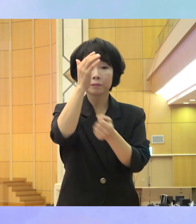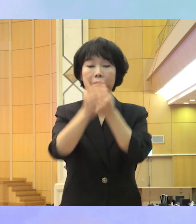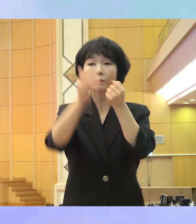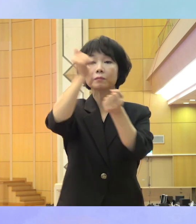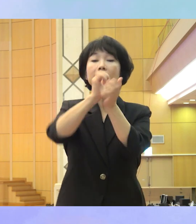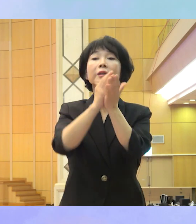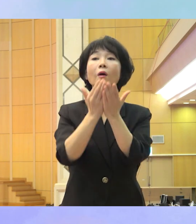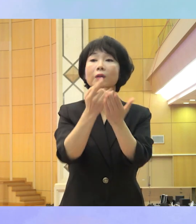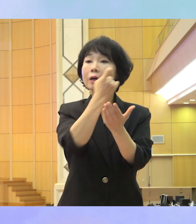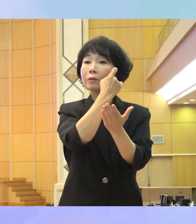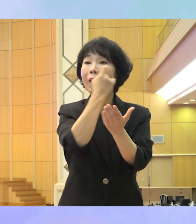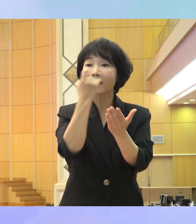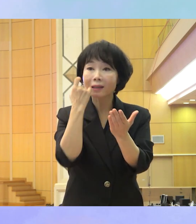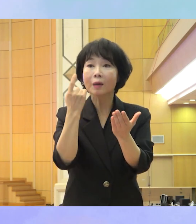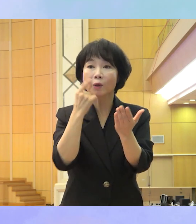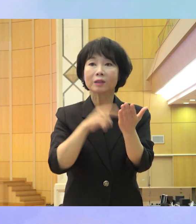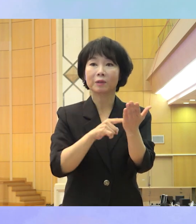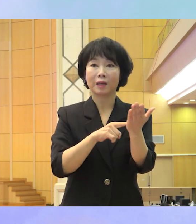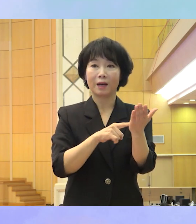성경을 찾아보시기 바랍니다.